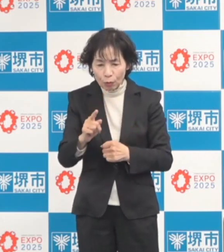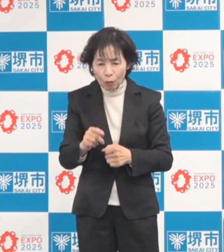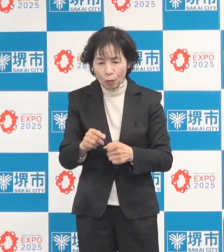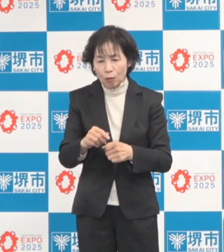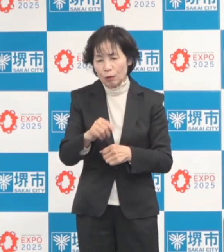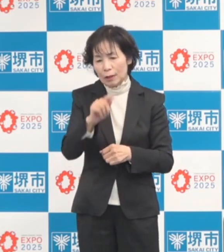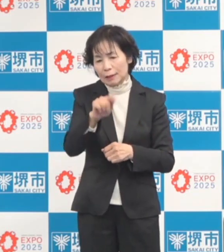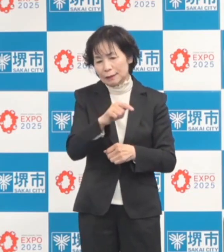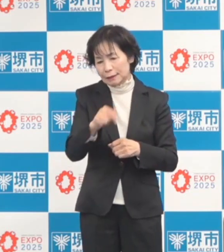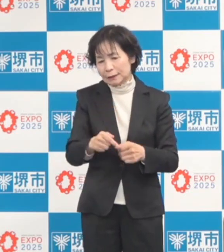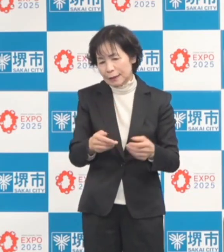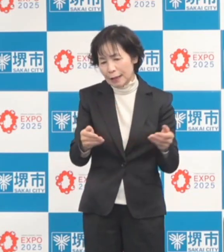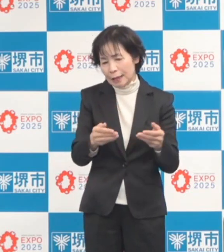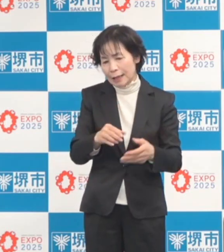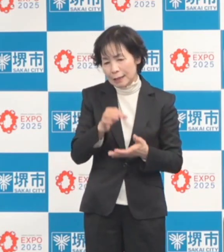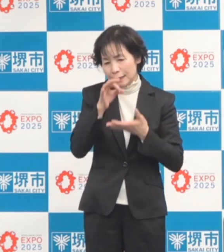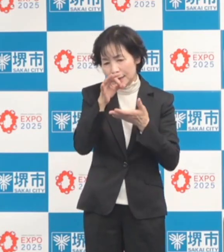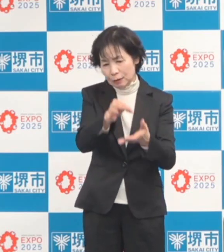費をこのまま